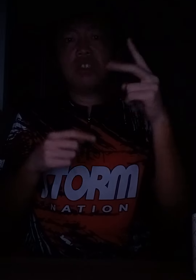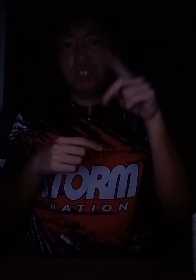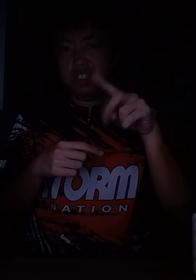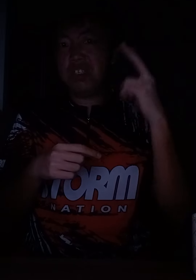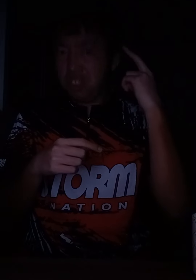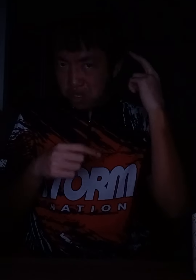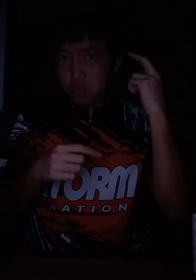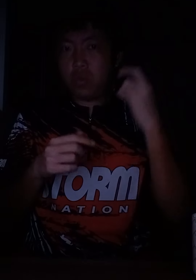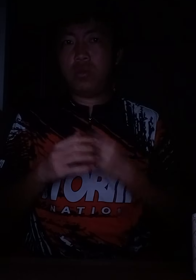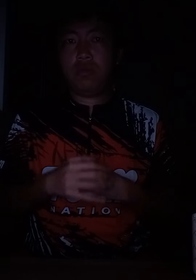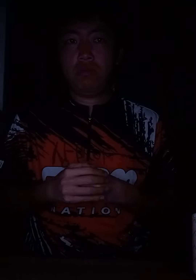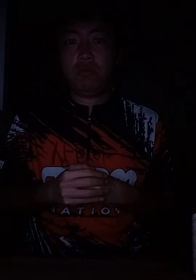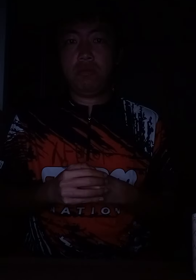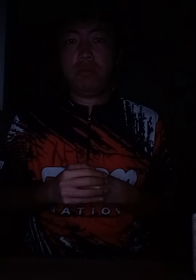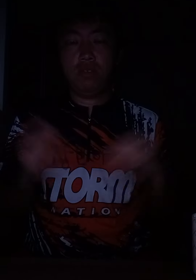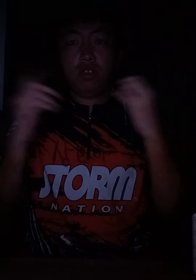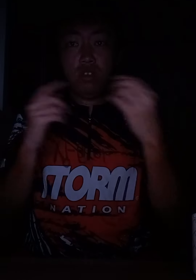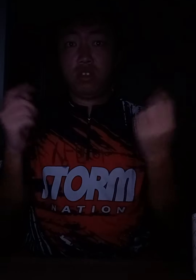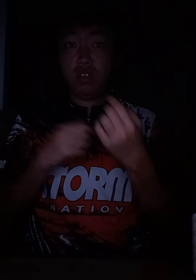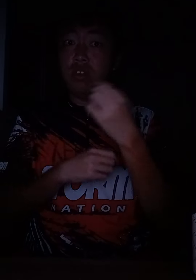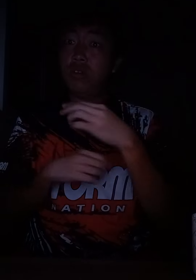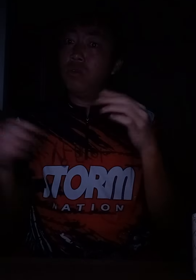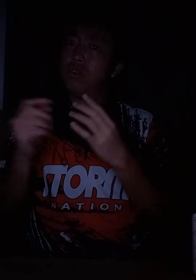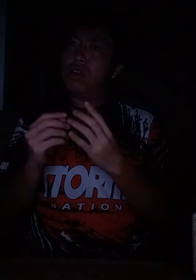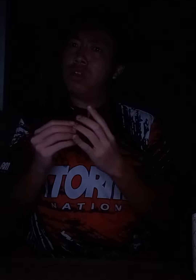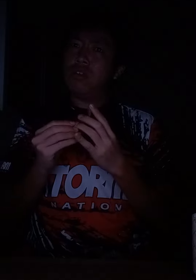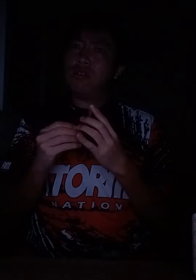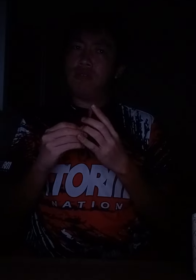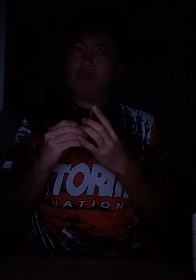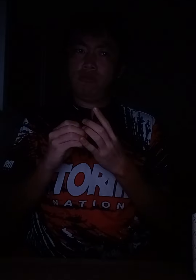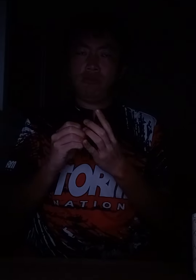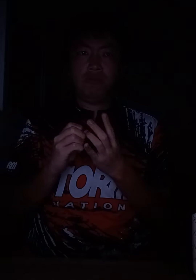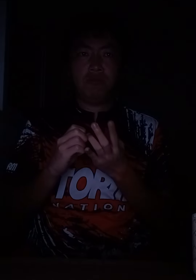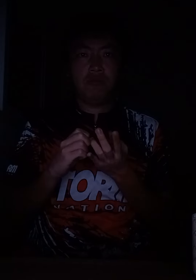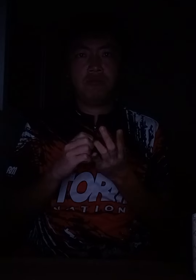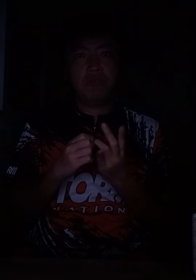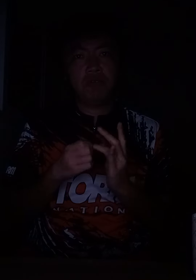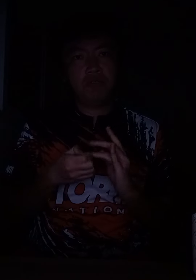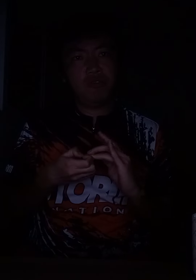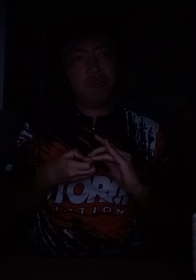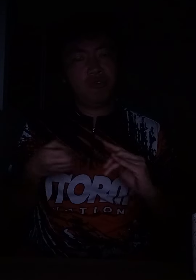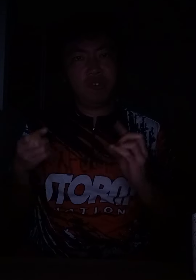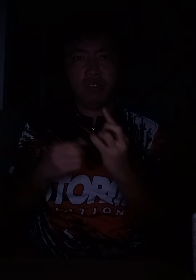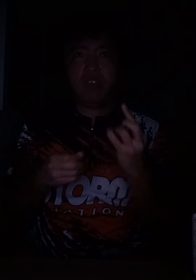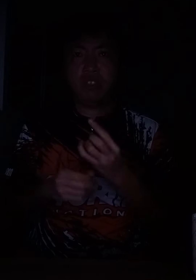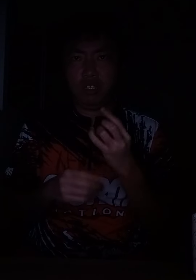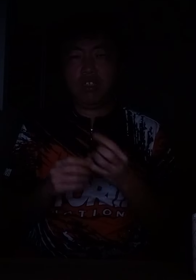하고 10여 분간 이어진 소동 끝에 남성은 출동한 경찰에 의해 업무방해 혐의로 현행범